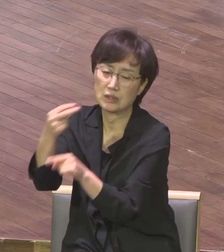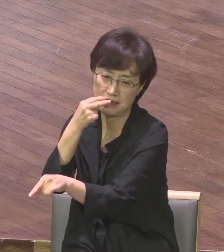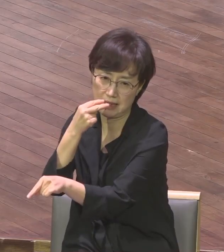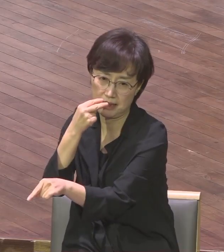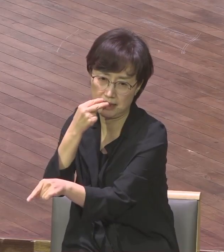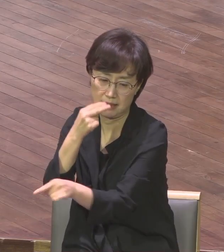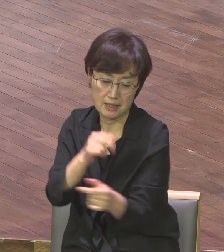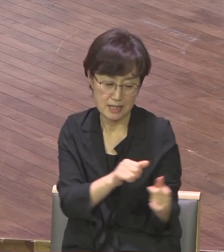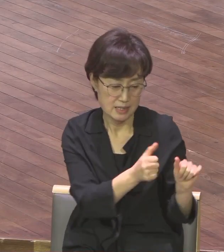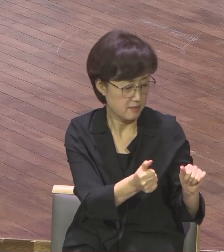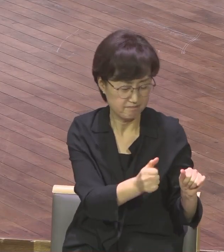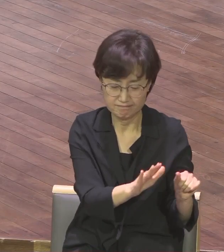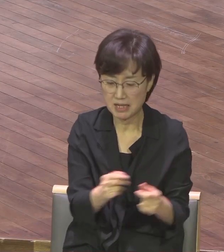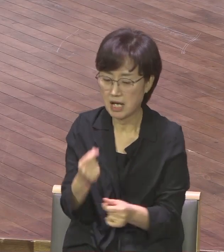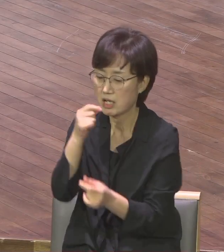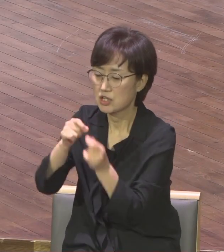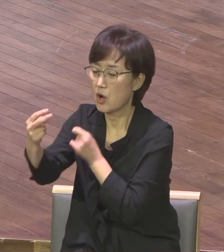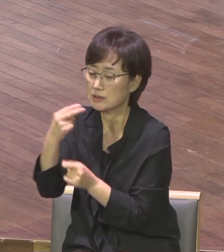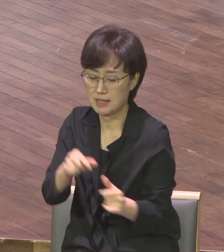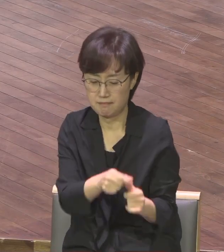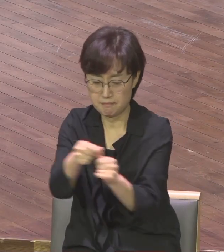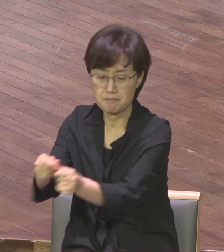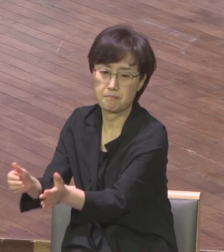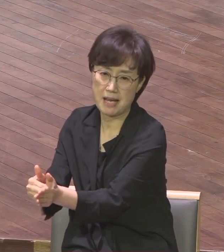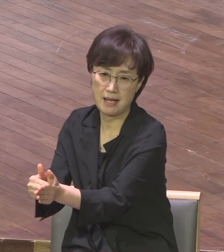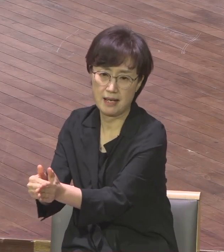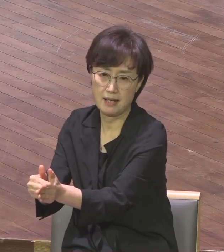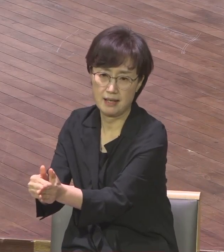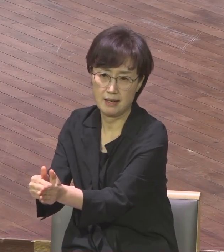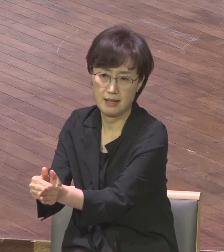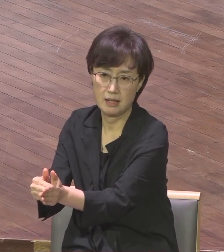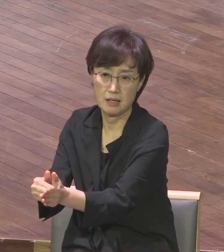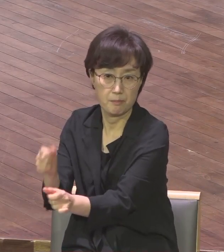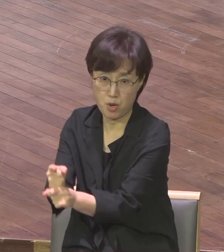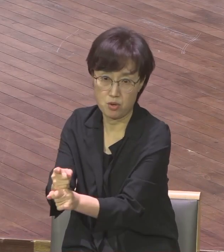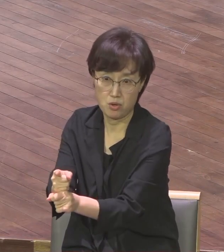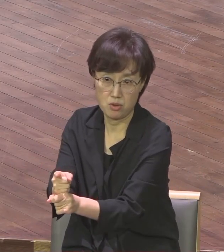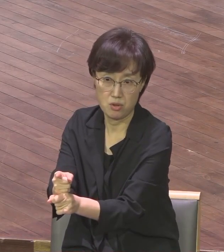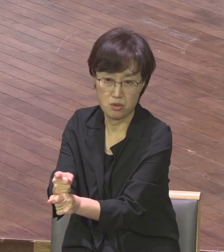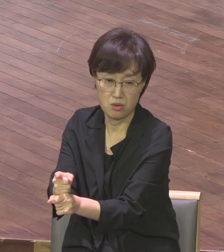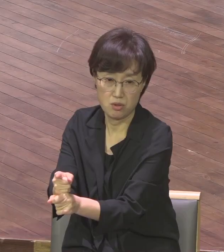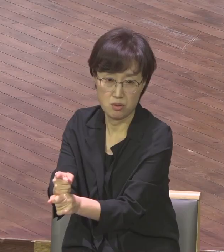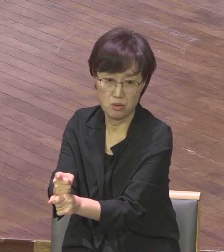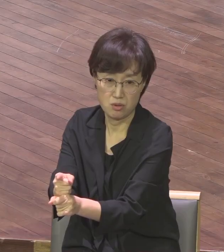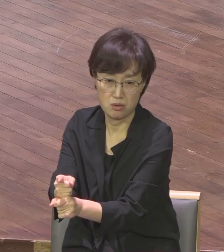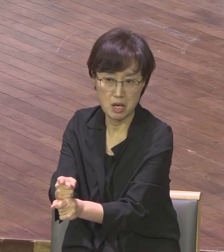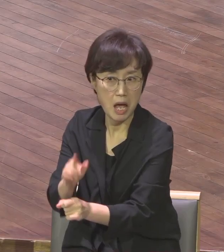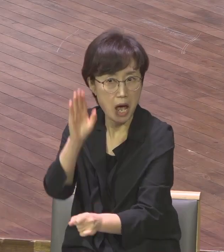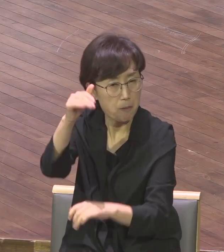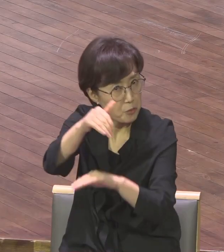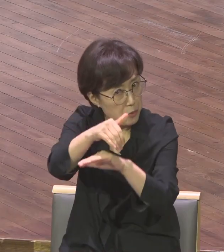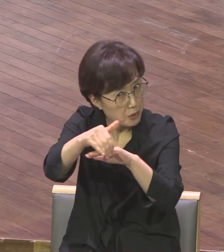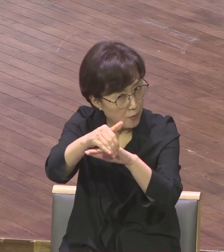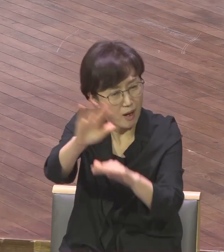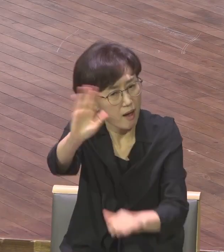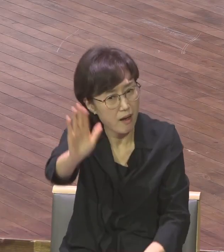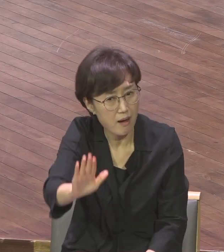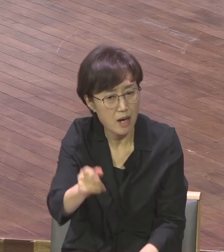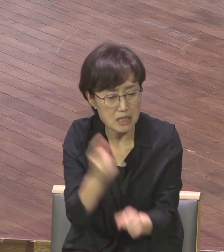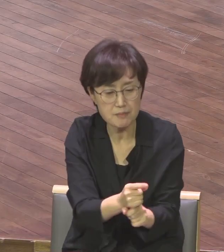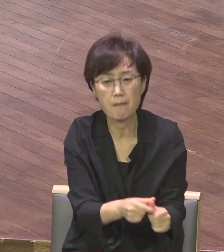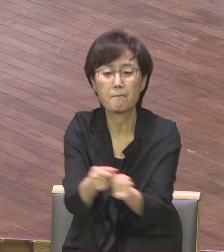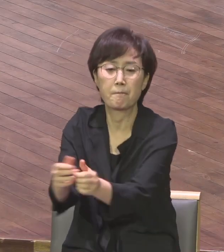사망에서 생명으로 옮겨버렸어요. 이미 영원한 생명으로 옮겨버려. 이미 옮길 것이라가 아니에요.